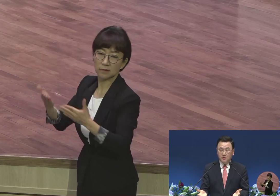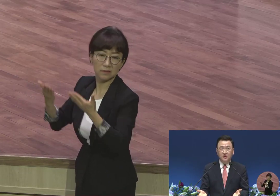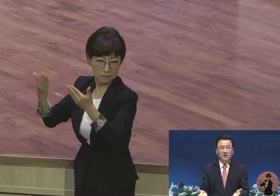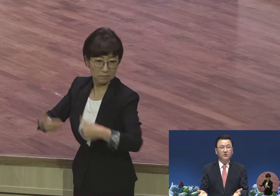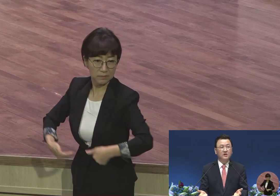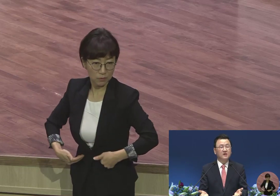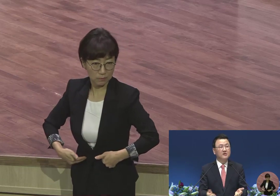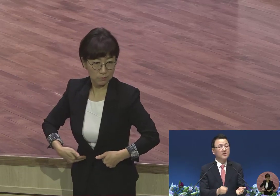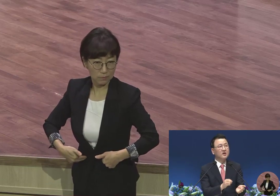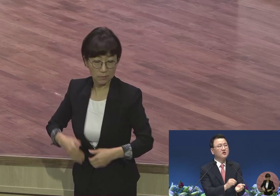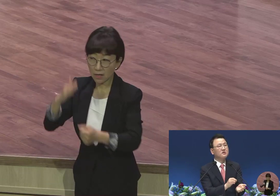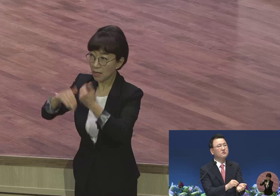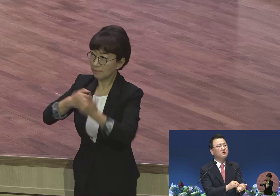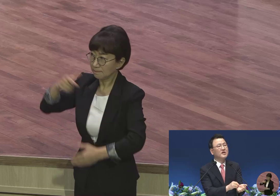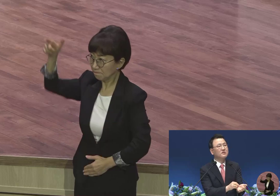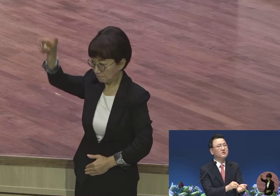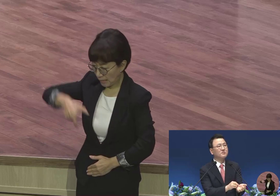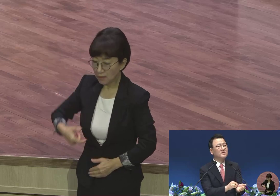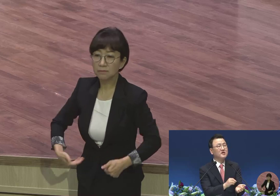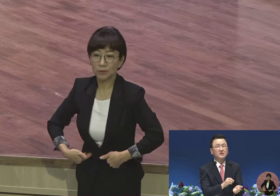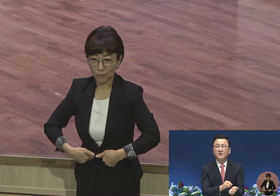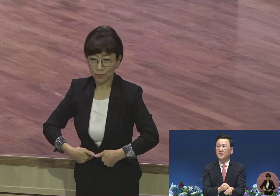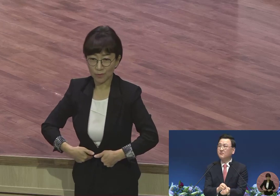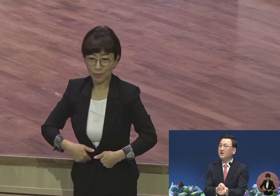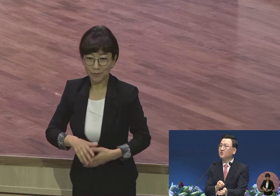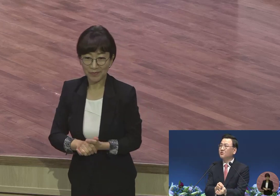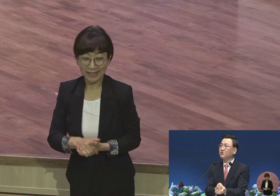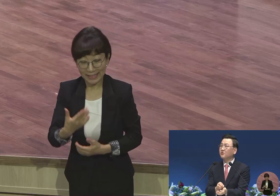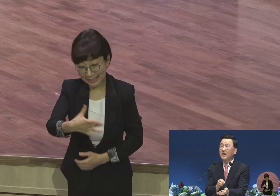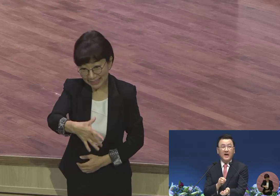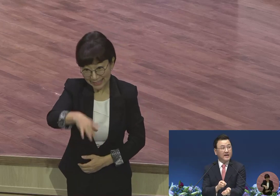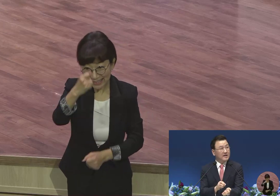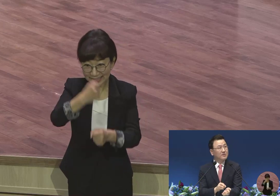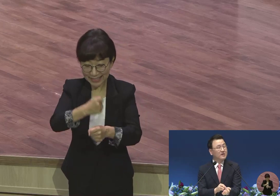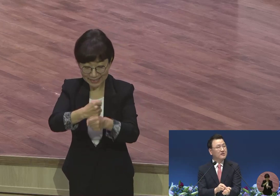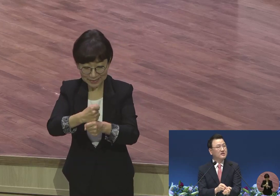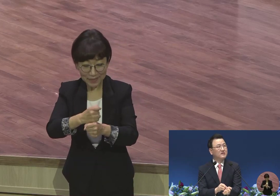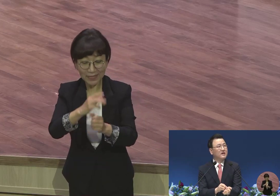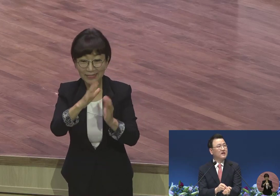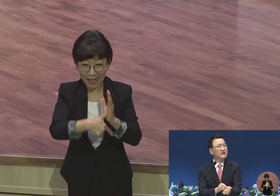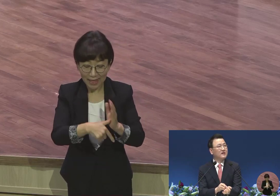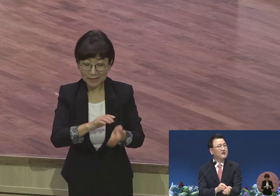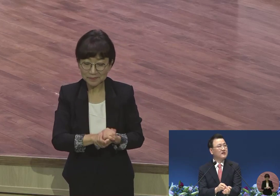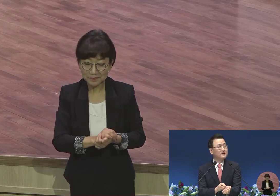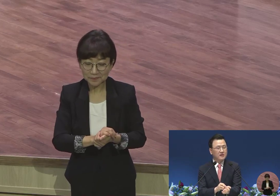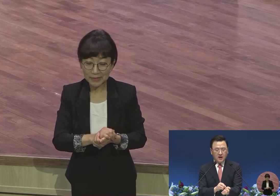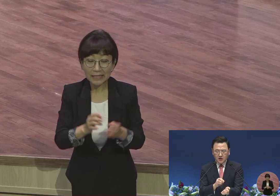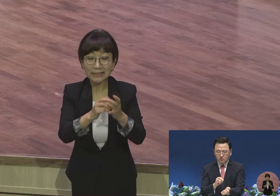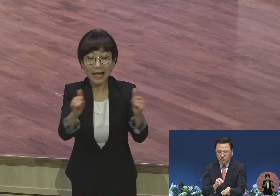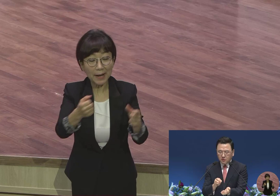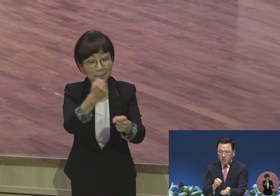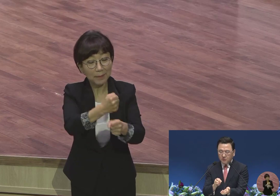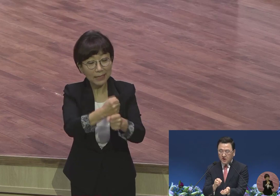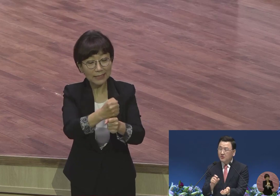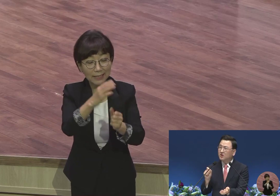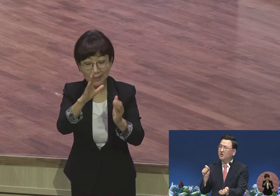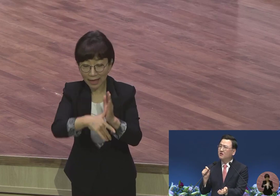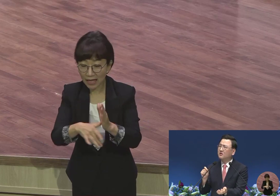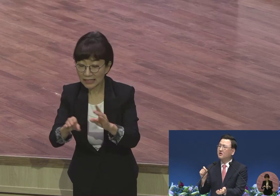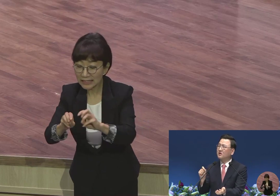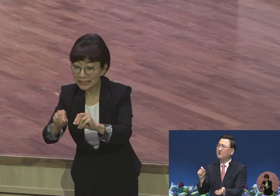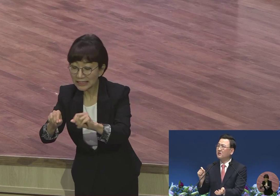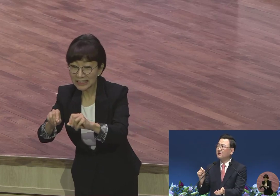2장 7절을 보니까 우리 인간을 흙으로 만들었습니다. 이 흙이란 말이 히브리어로 아담이란 뜻인데 한국어로